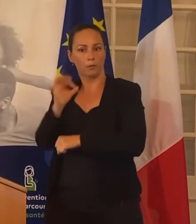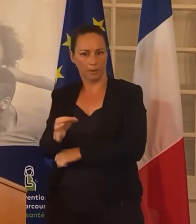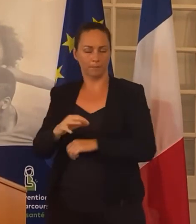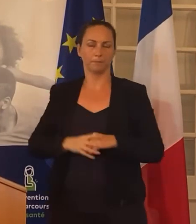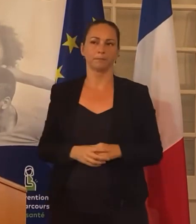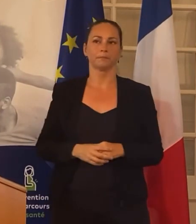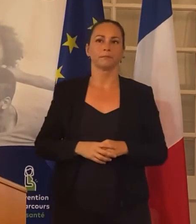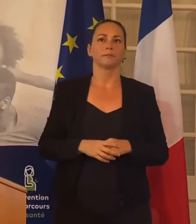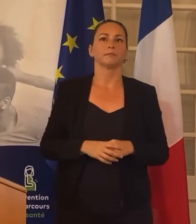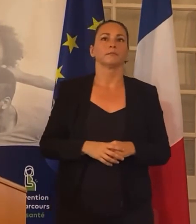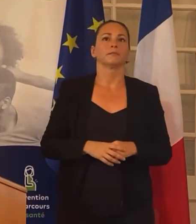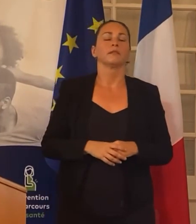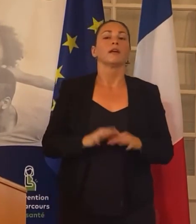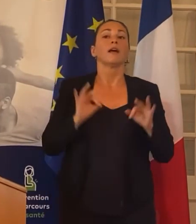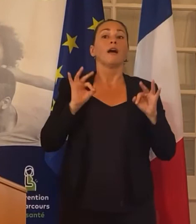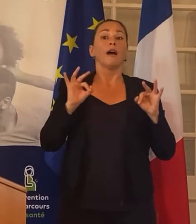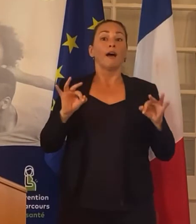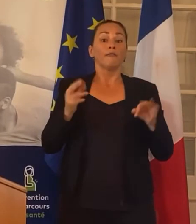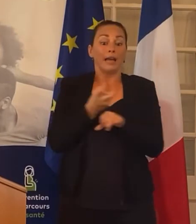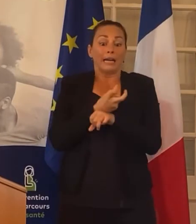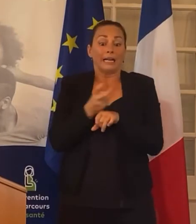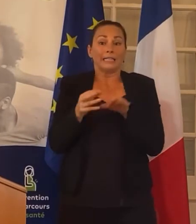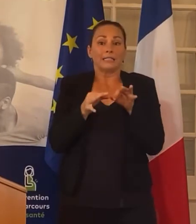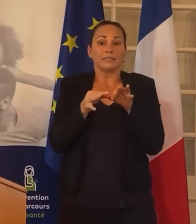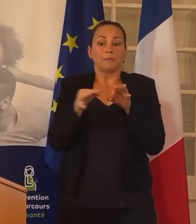Si l'on parle des risques de contamination,